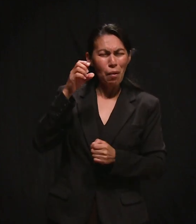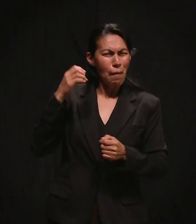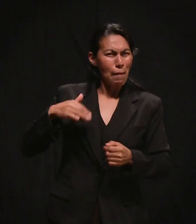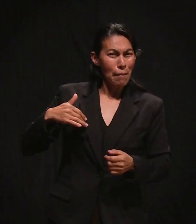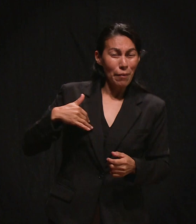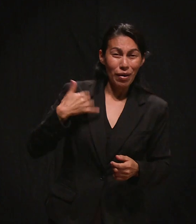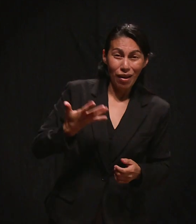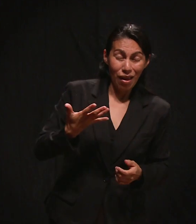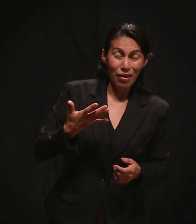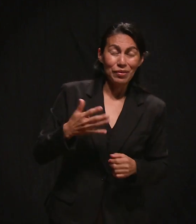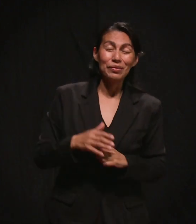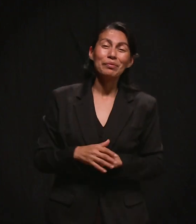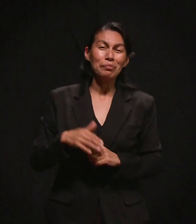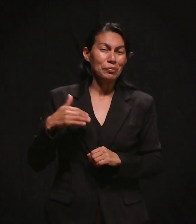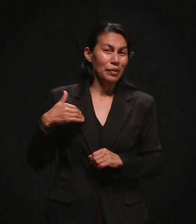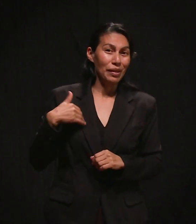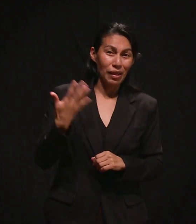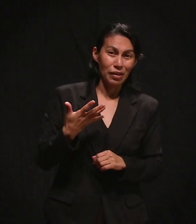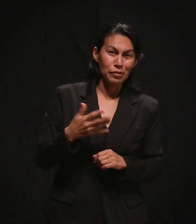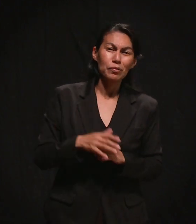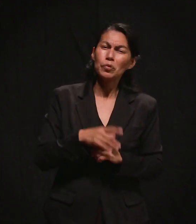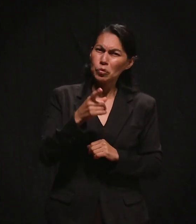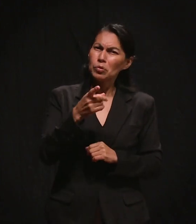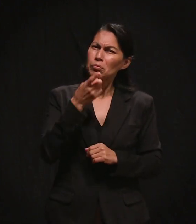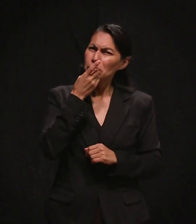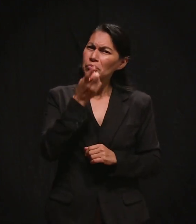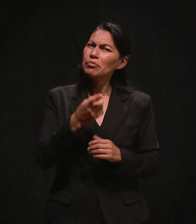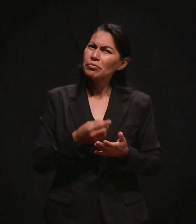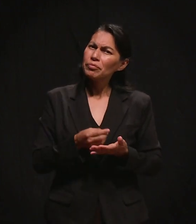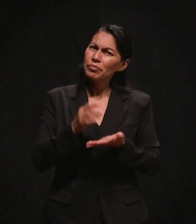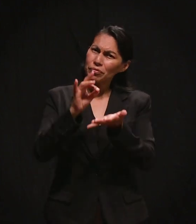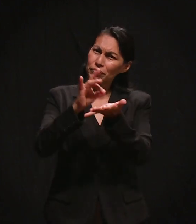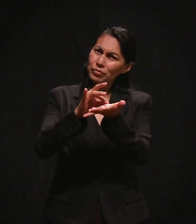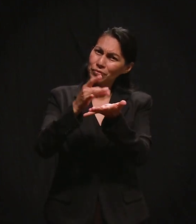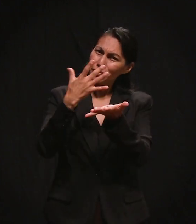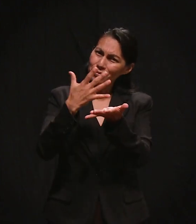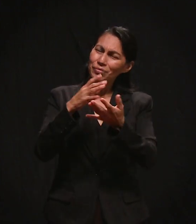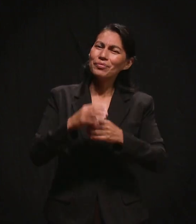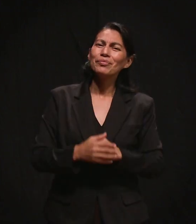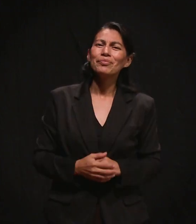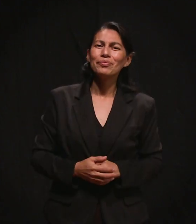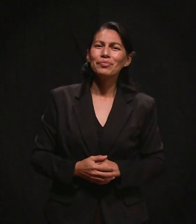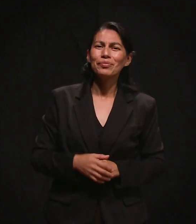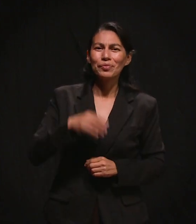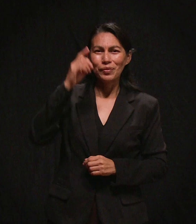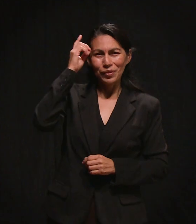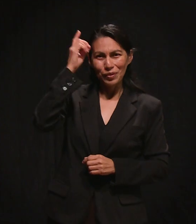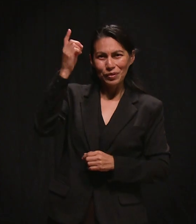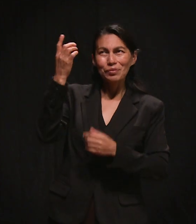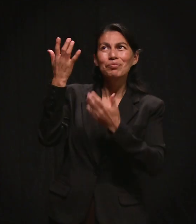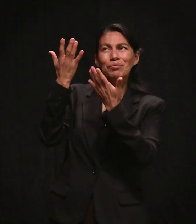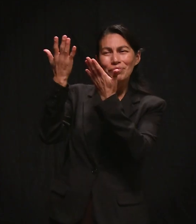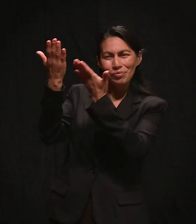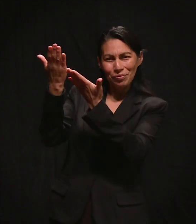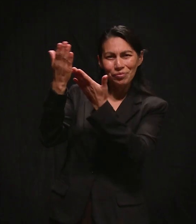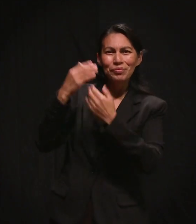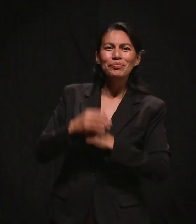la gloria de Dios públicamente, porque Dios lo merece.